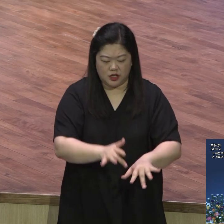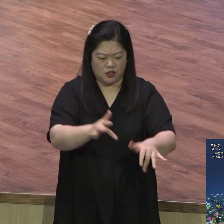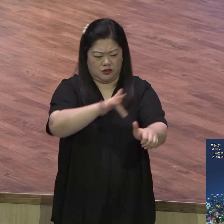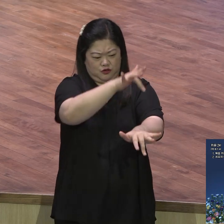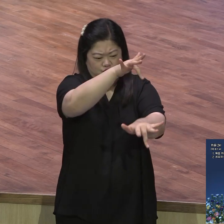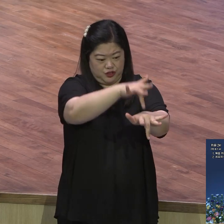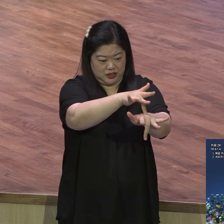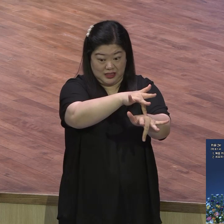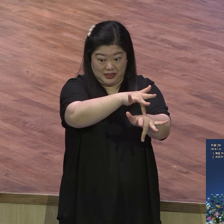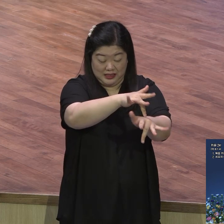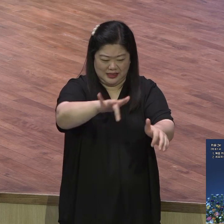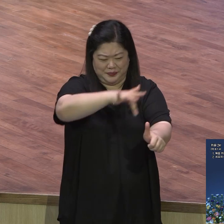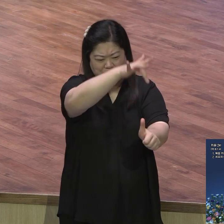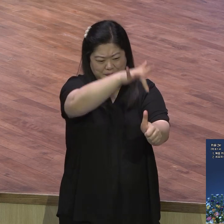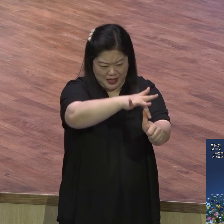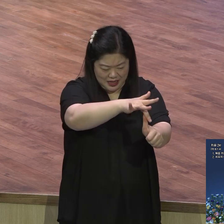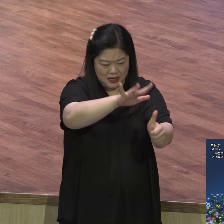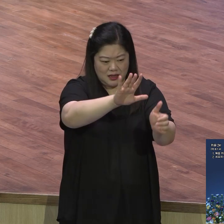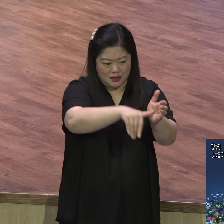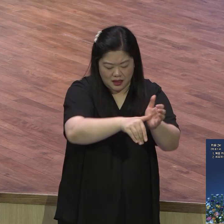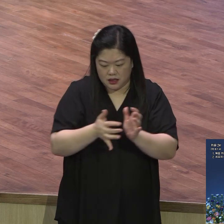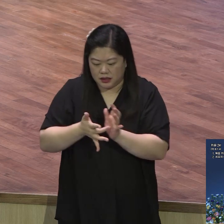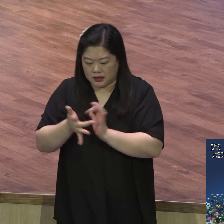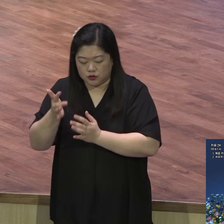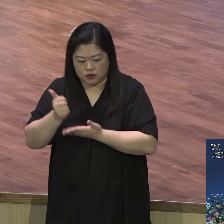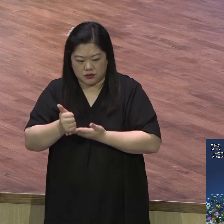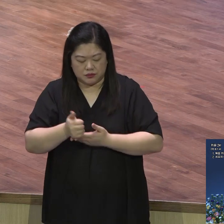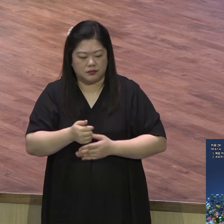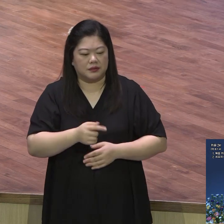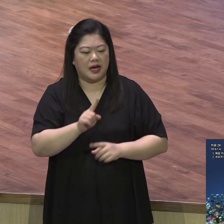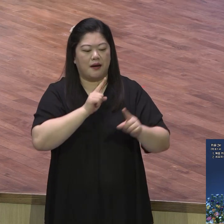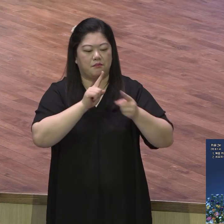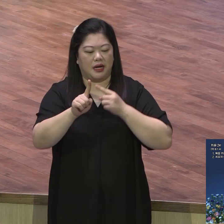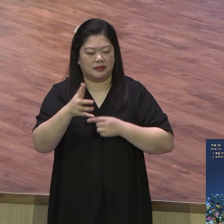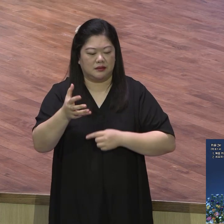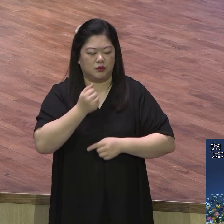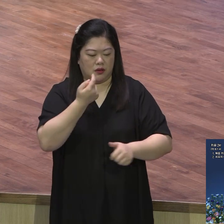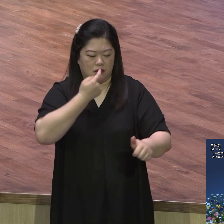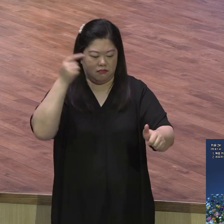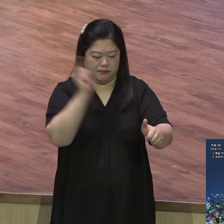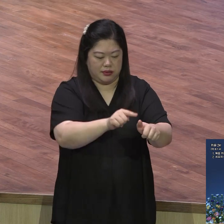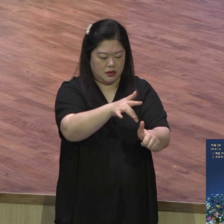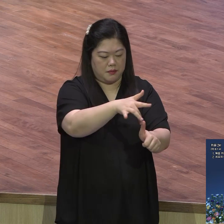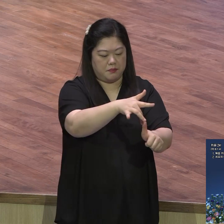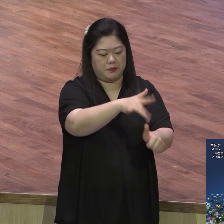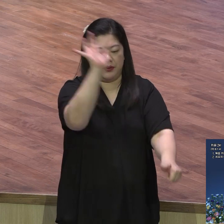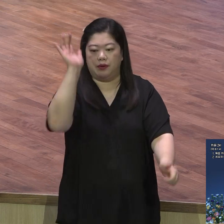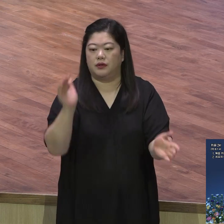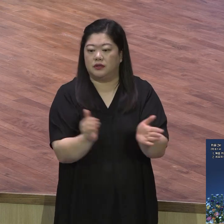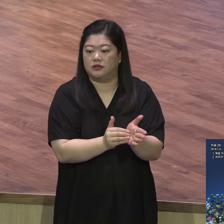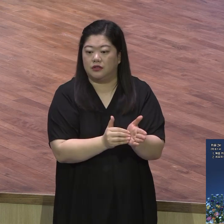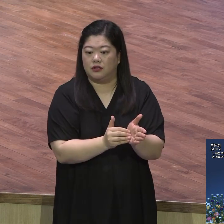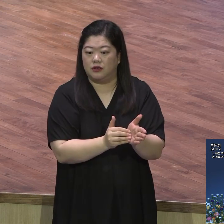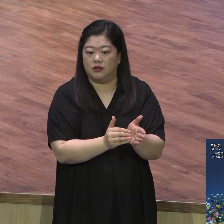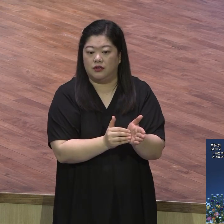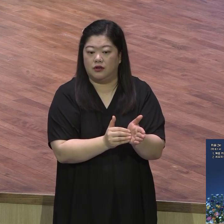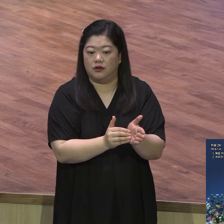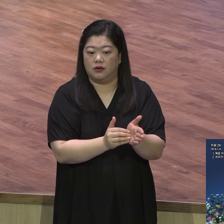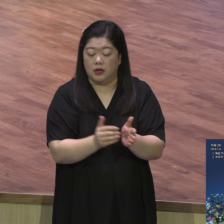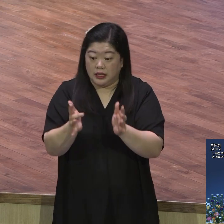우리에게 이 귀신을 쫓아내신 이 예수님께서 우리에게도 이런 권위를